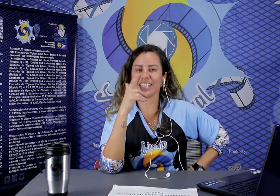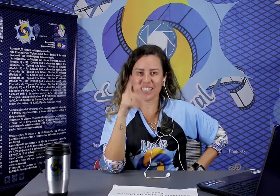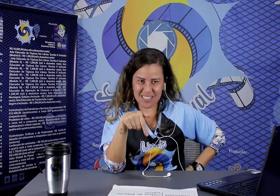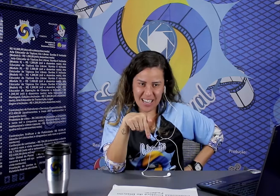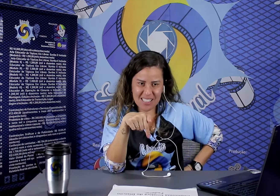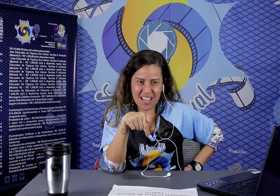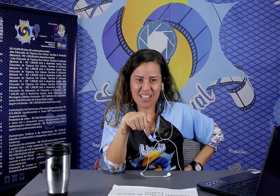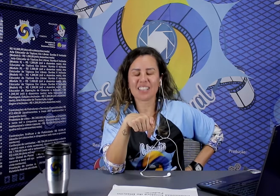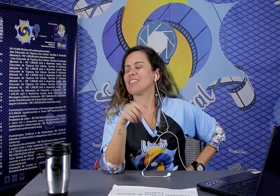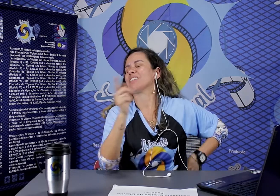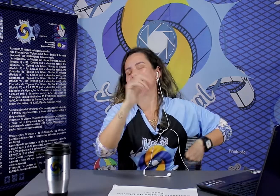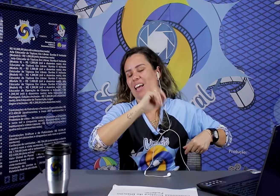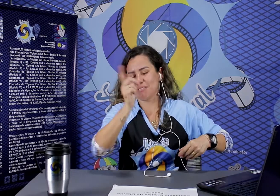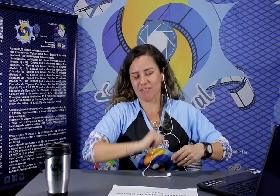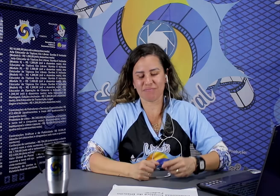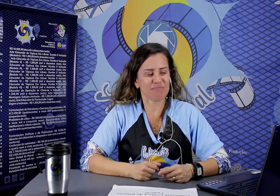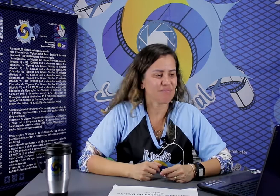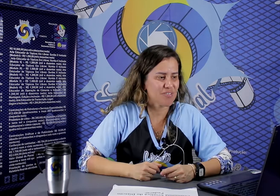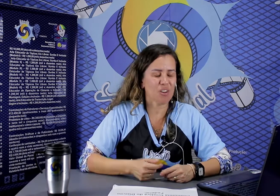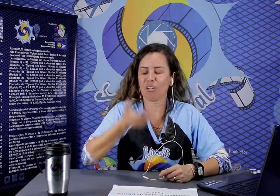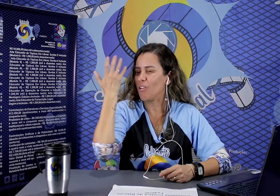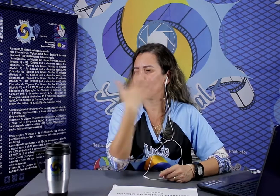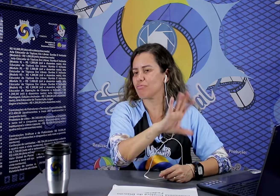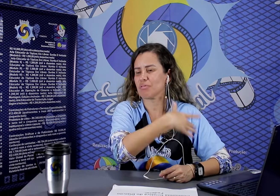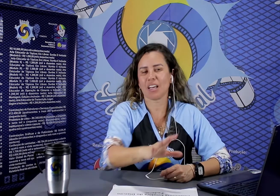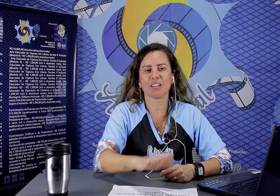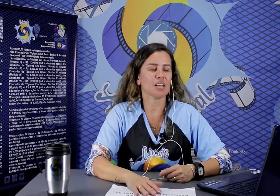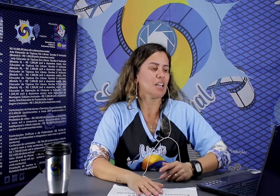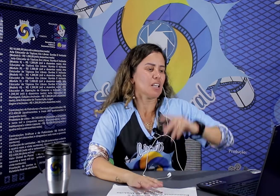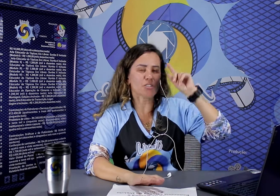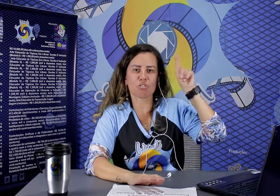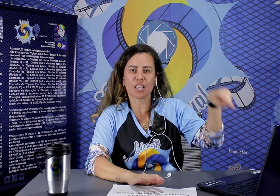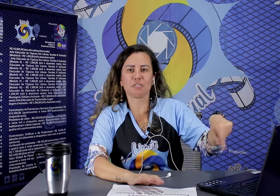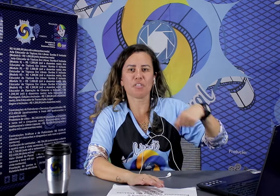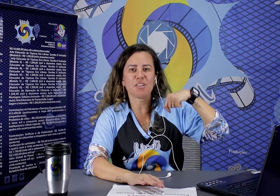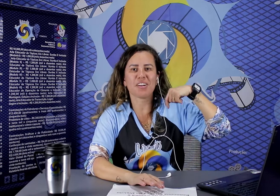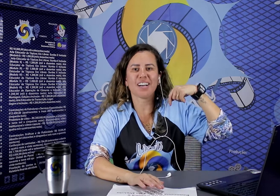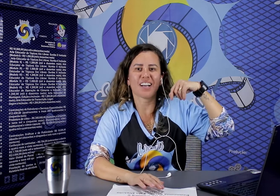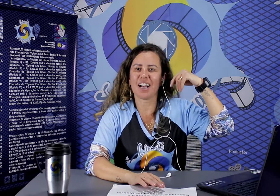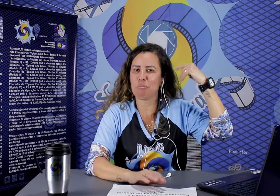deixa casar? Quero não. Agora, ó, quero não. E isso já tem filho, a moça